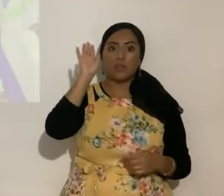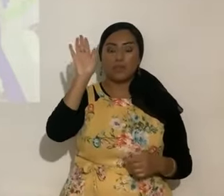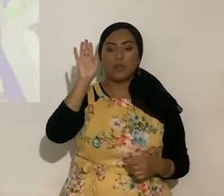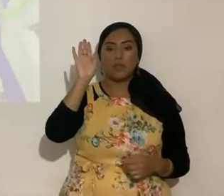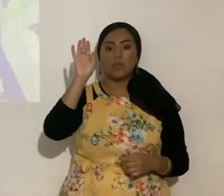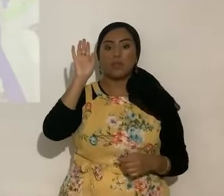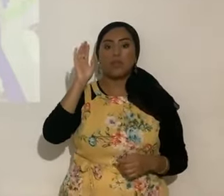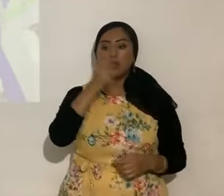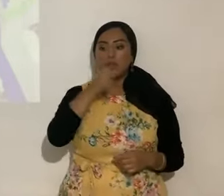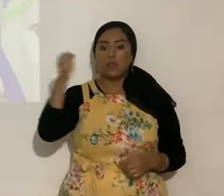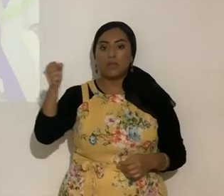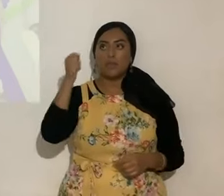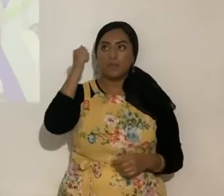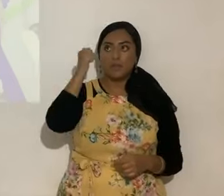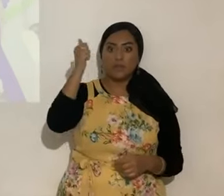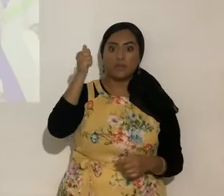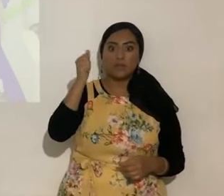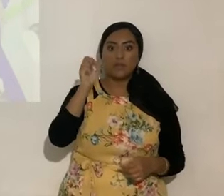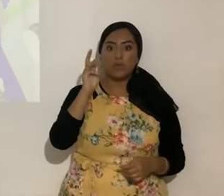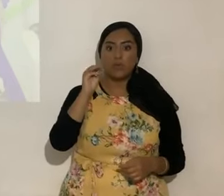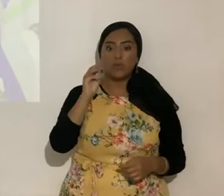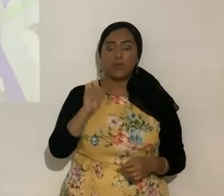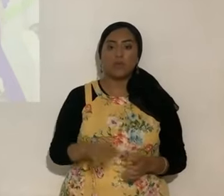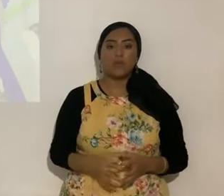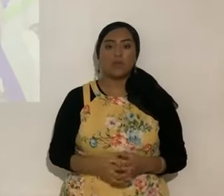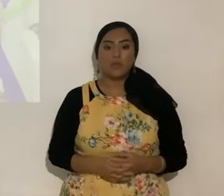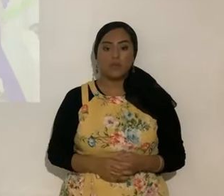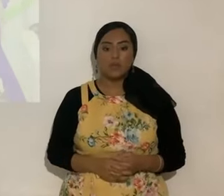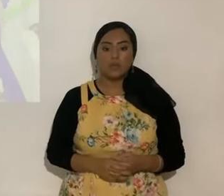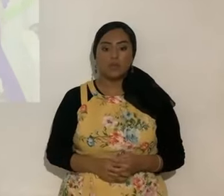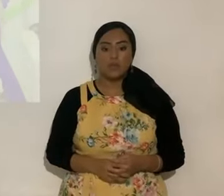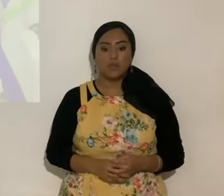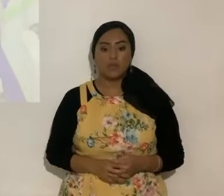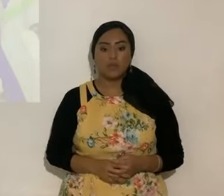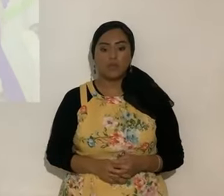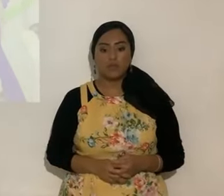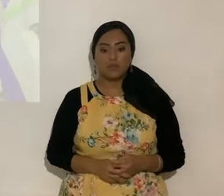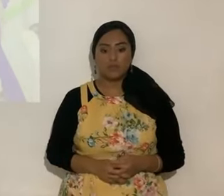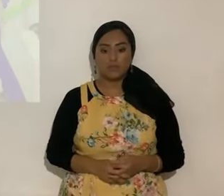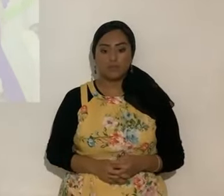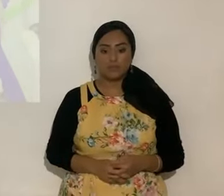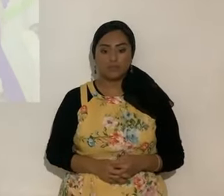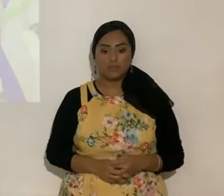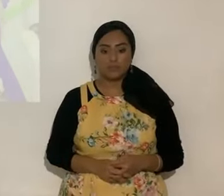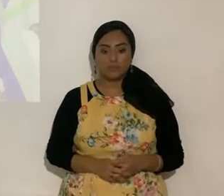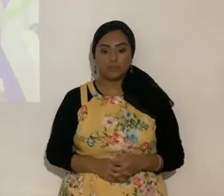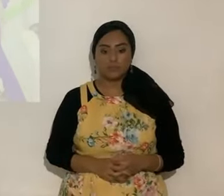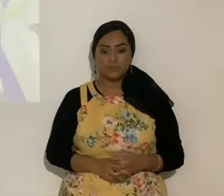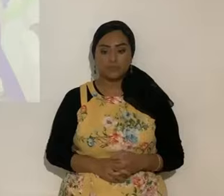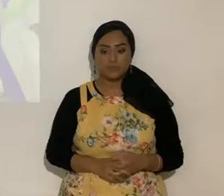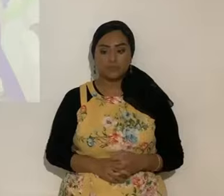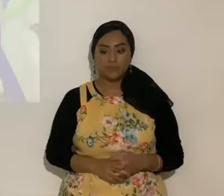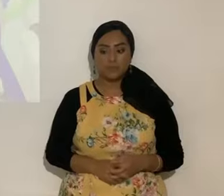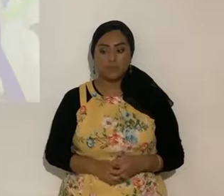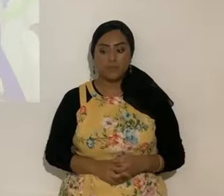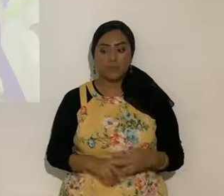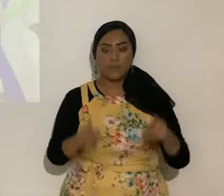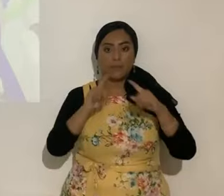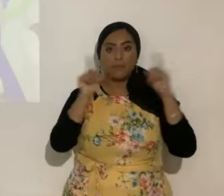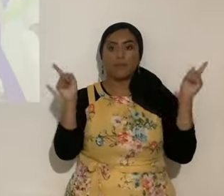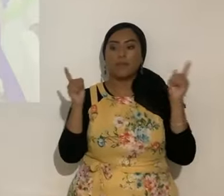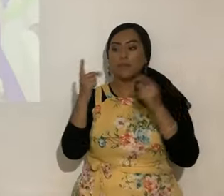mismo. ¿Qué diferencia? ¿Qué diferencia? O sea, no tiene punto de comparación. Pero, en ambos